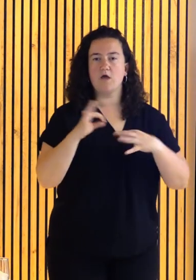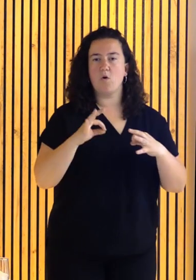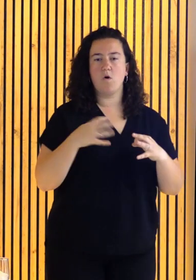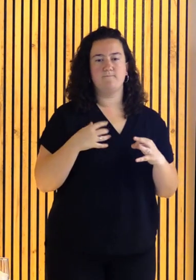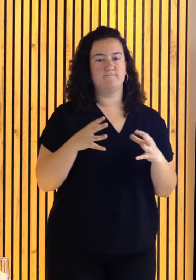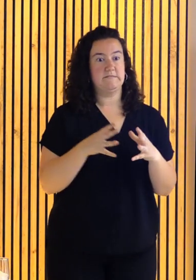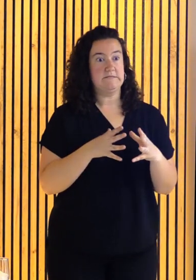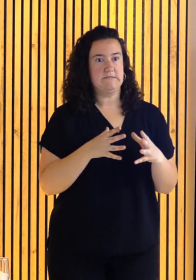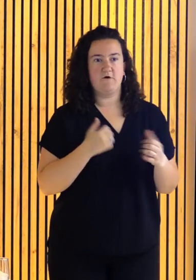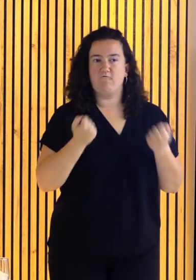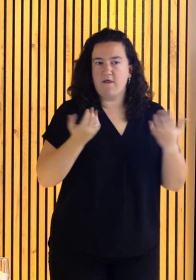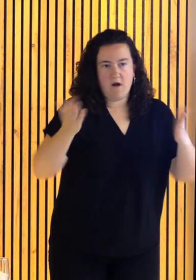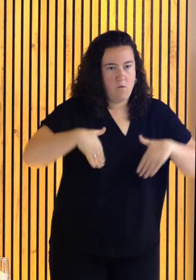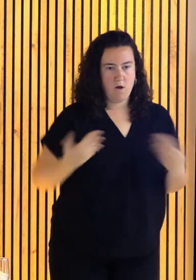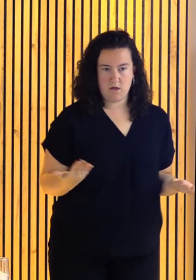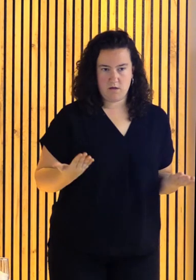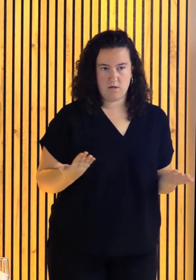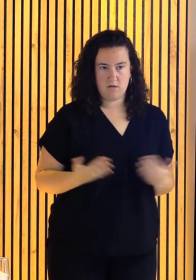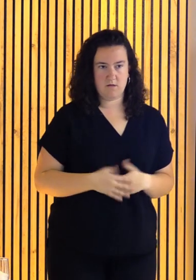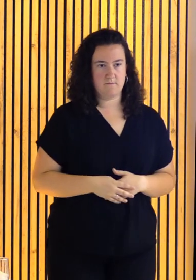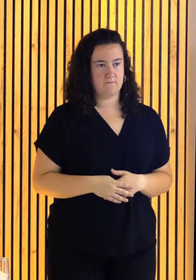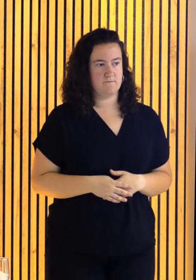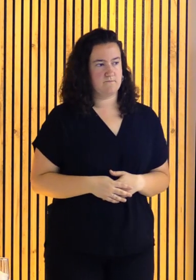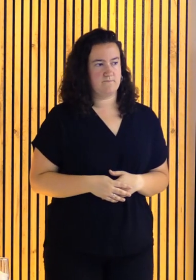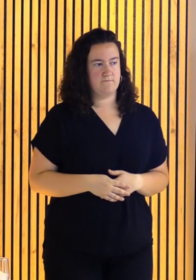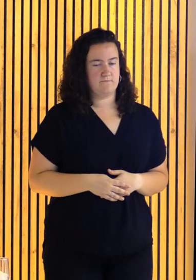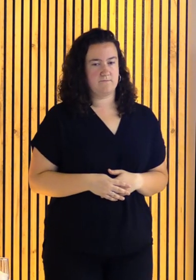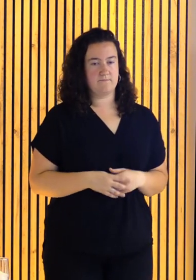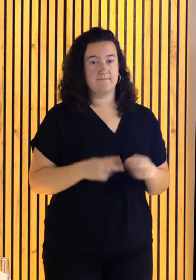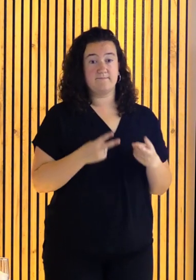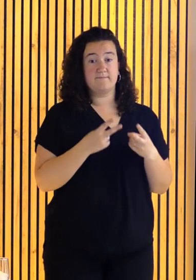egiteko, ez? Orduan, bueno, hor baude